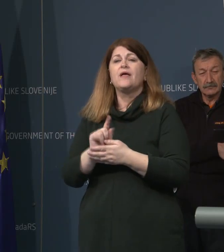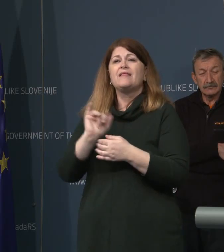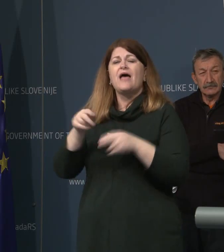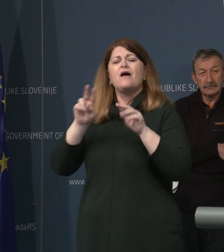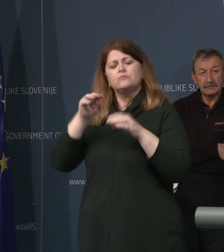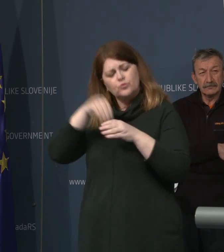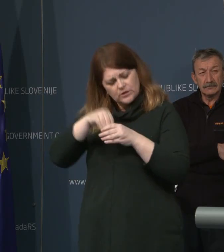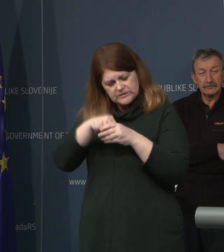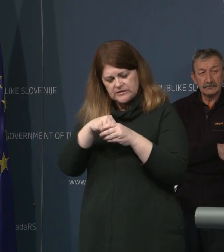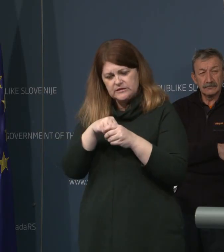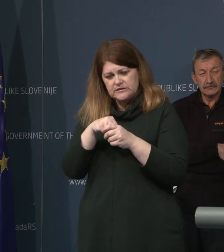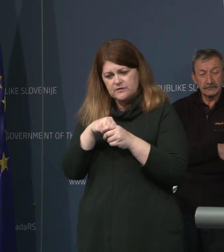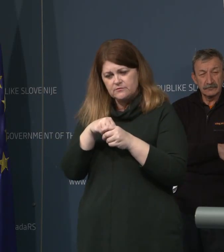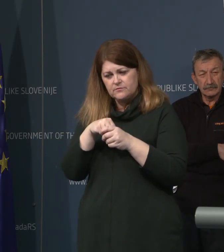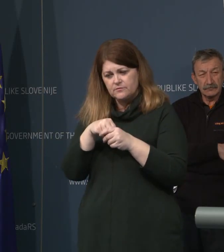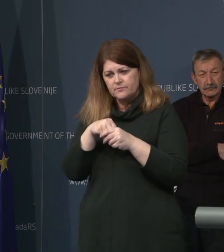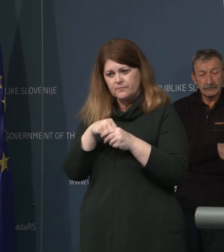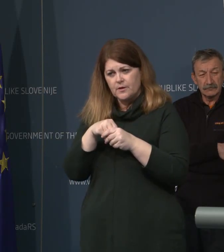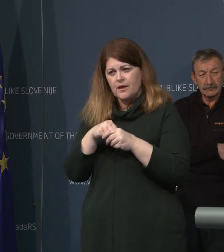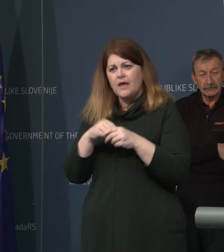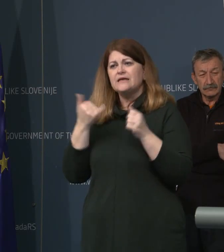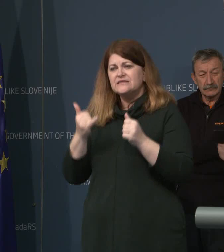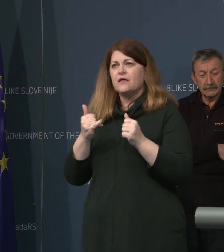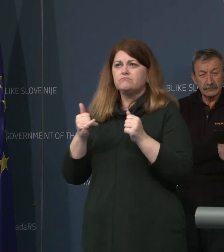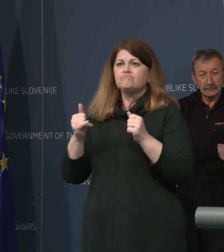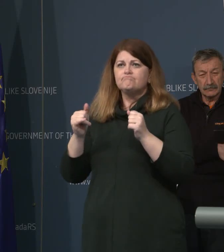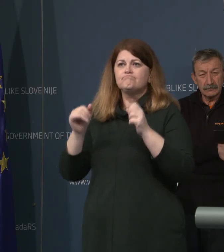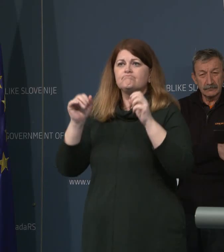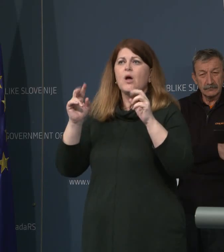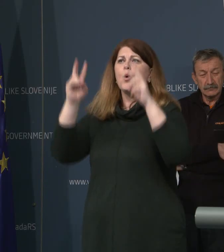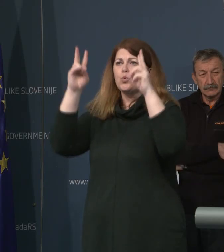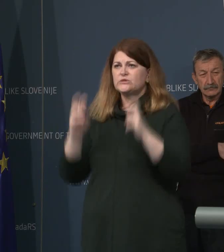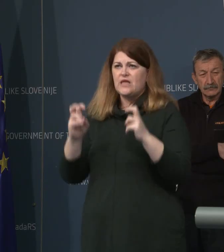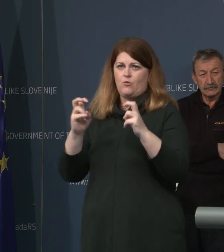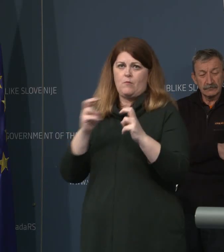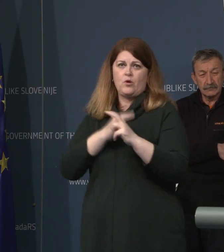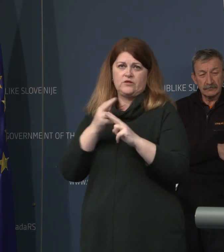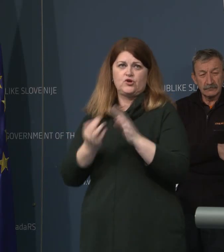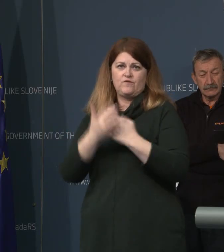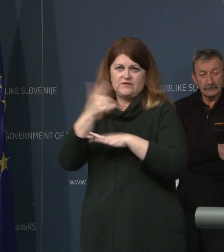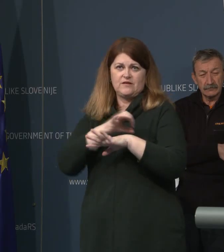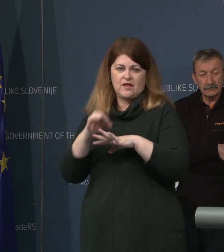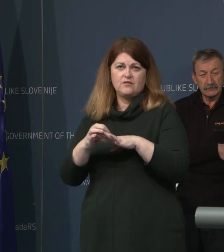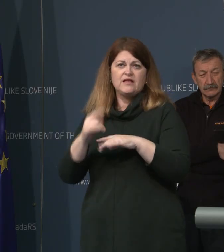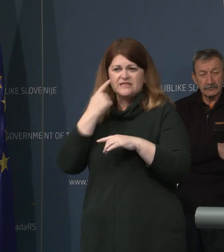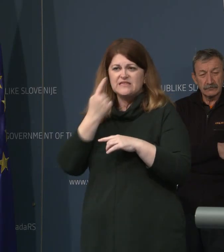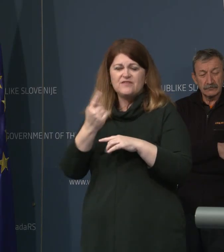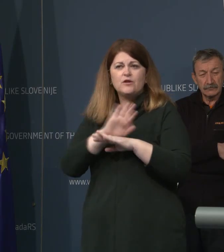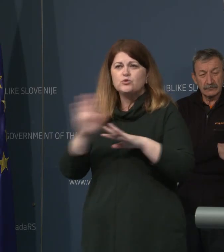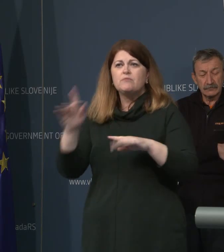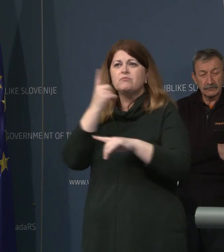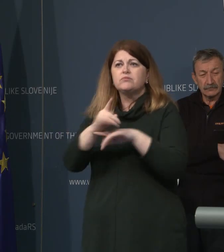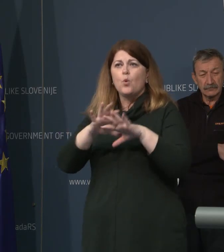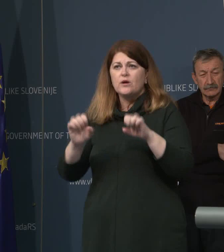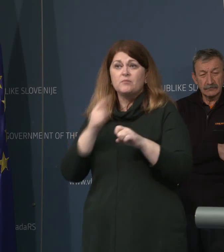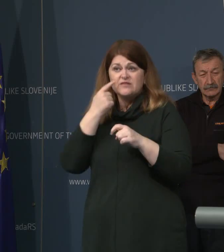v resnici zdaj ustavljamo državo za 2 tedna, se ste vsemi ukrepi, ki smo jih zdaj sprejeli, pravzaprav smo videli, na